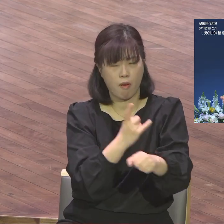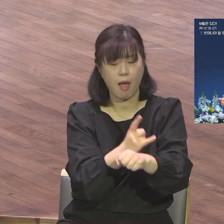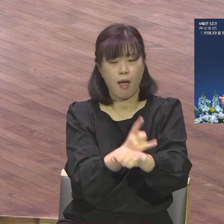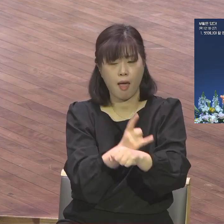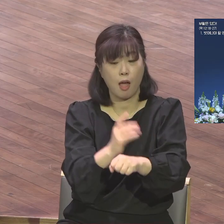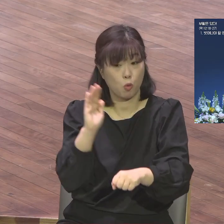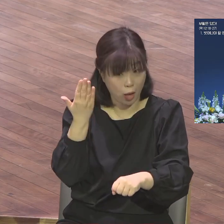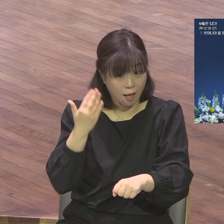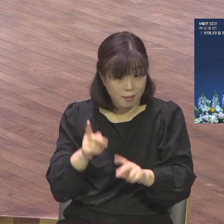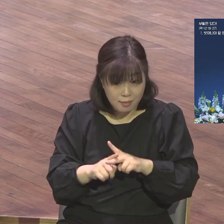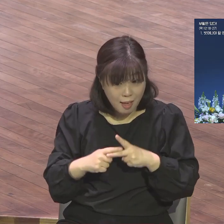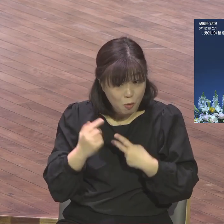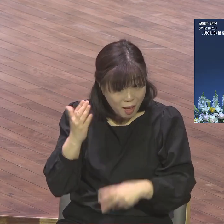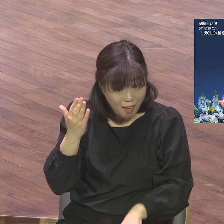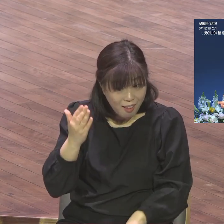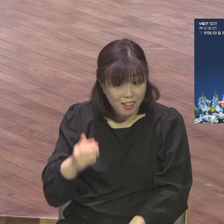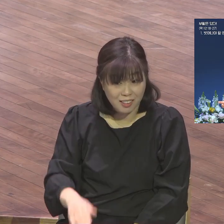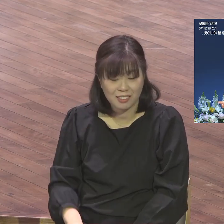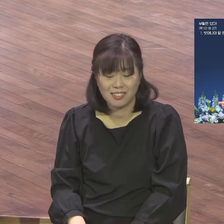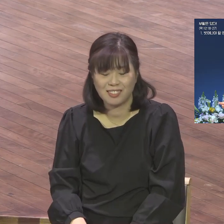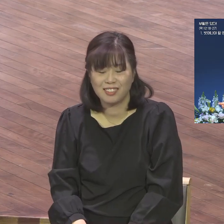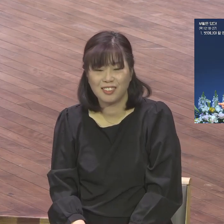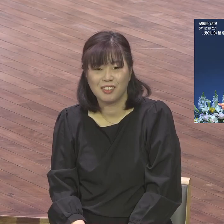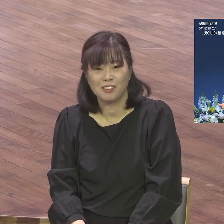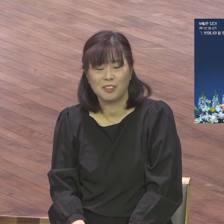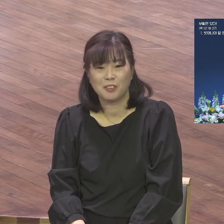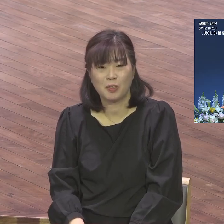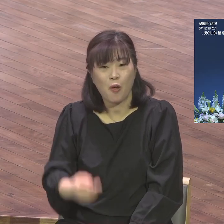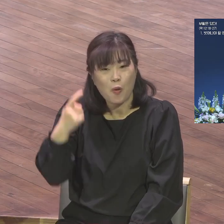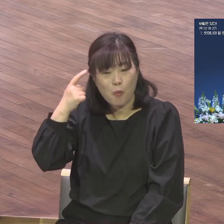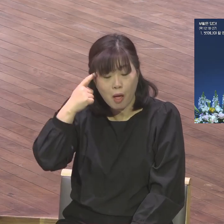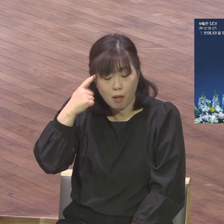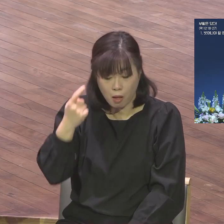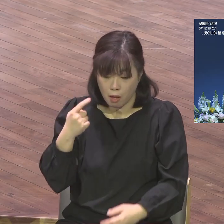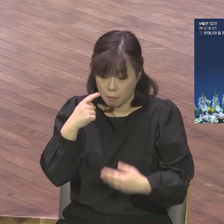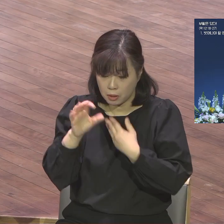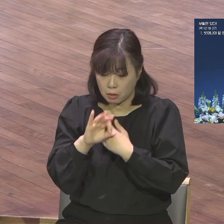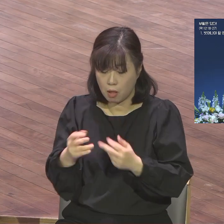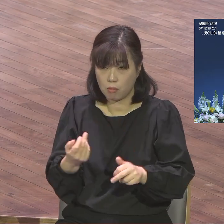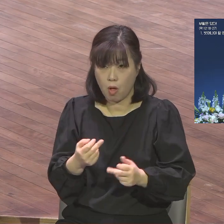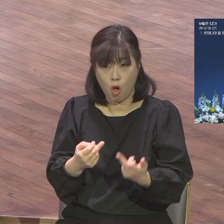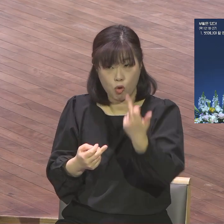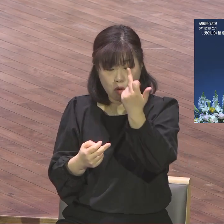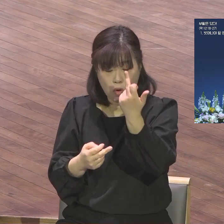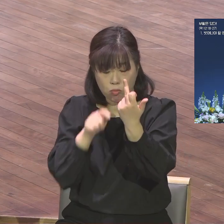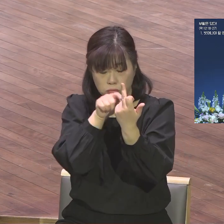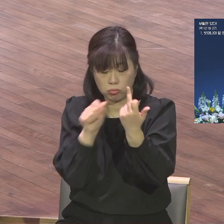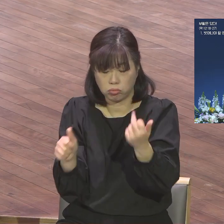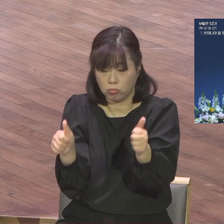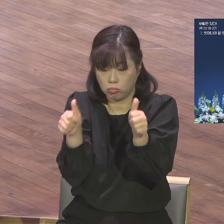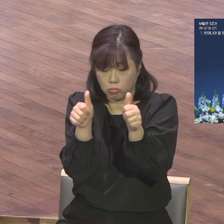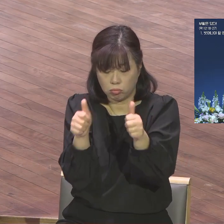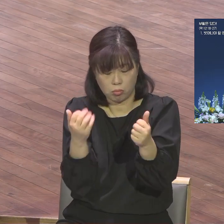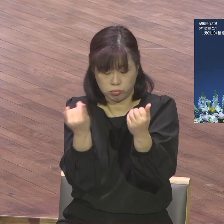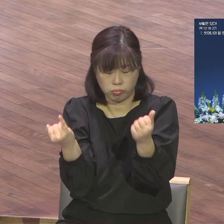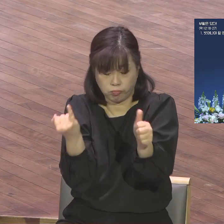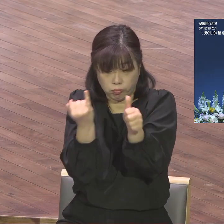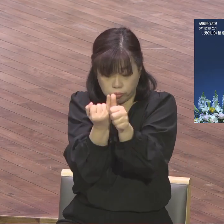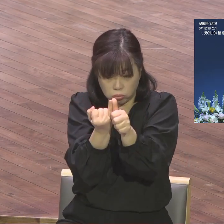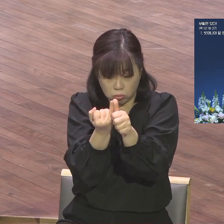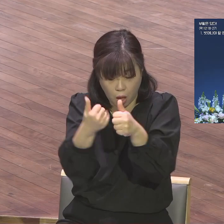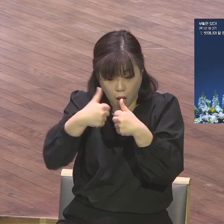이으려는 취지죠. 집안에 대를 잇기 위해서. 동생이 형수에게 장가들어 낳은 첫 아들은 자기 아들이